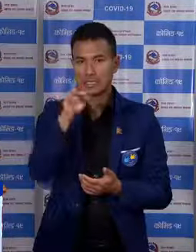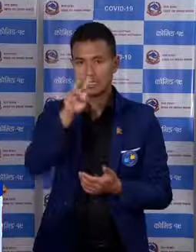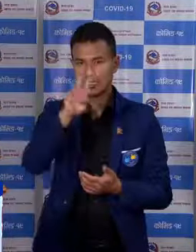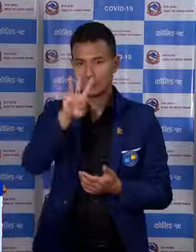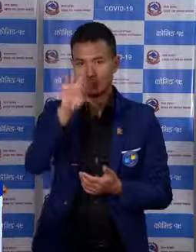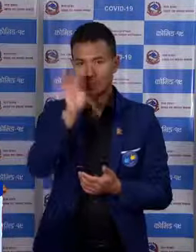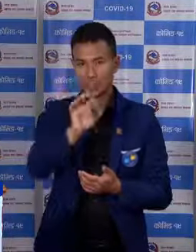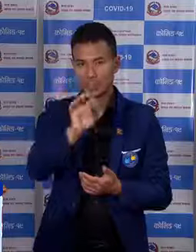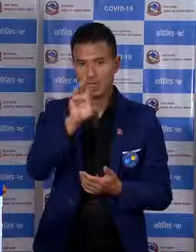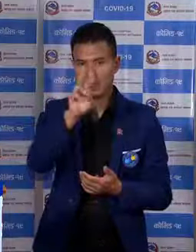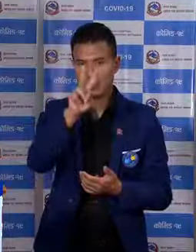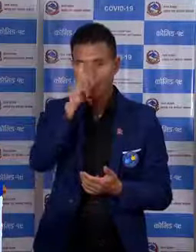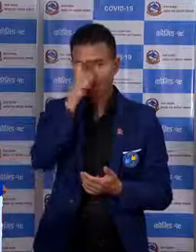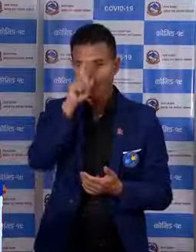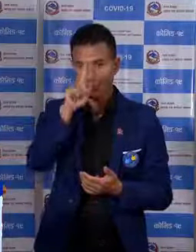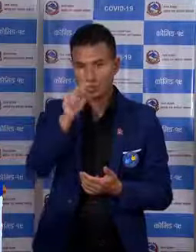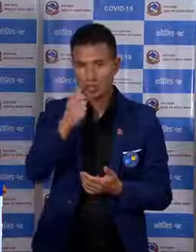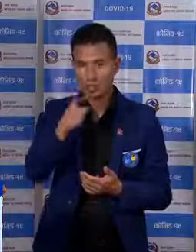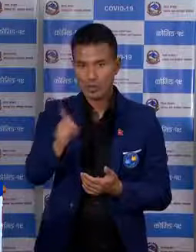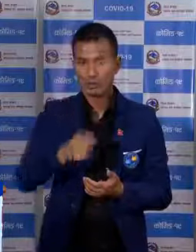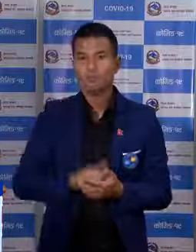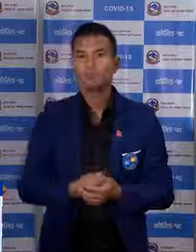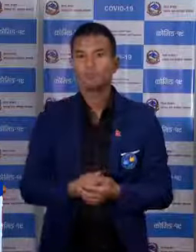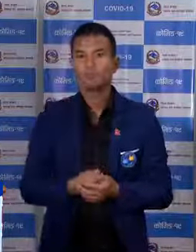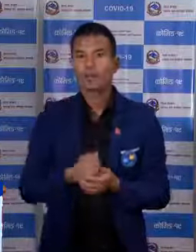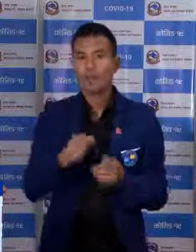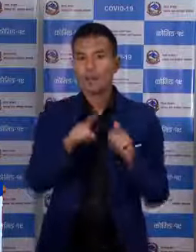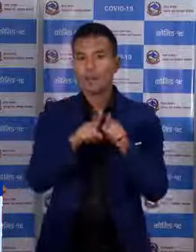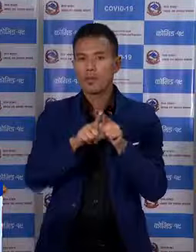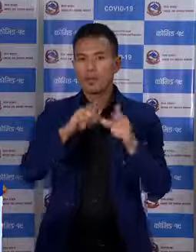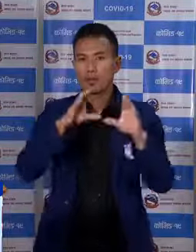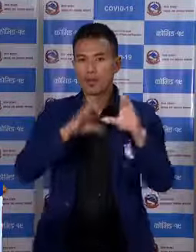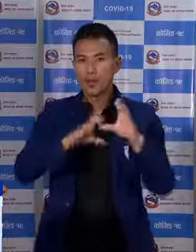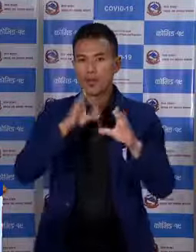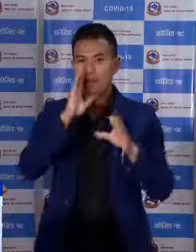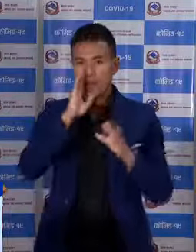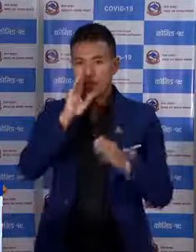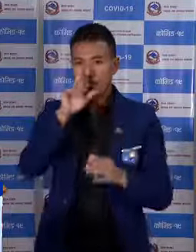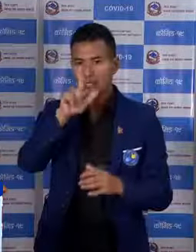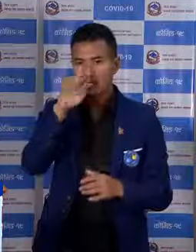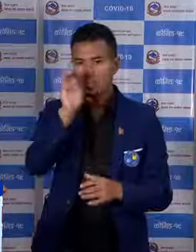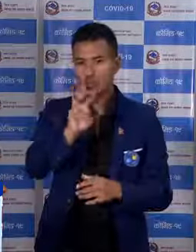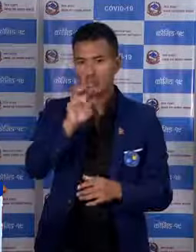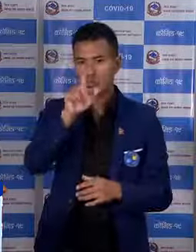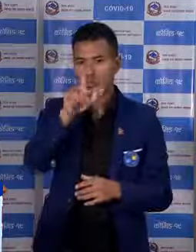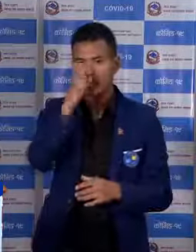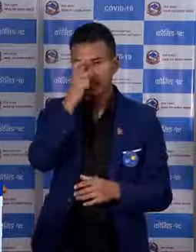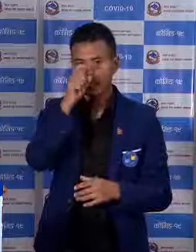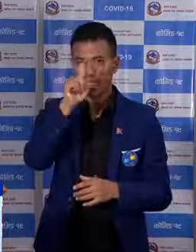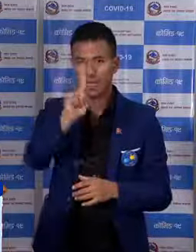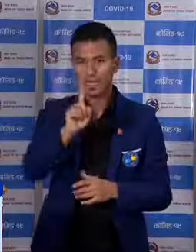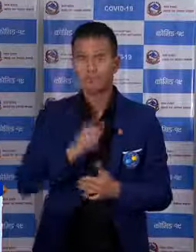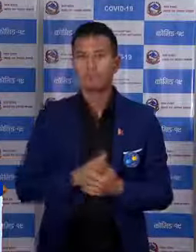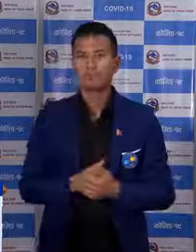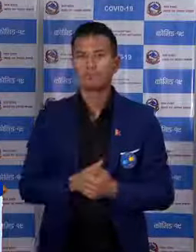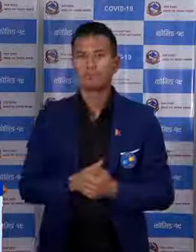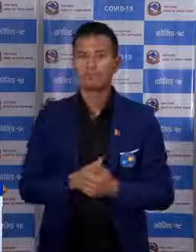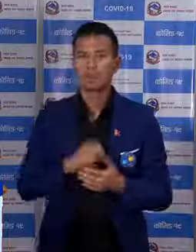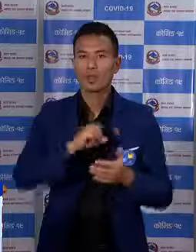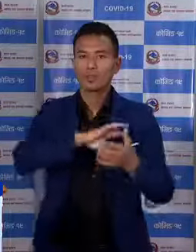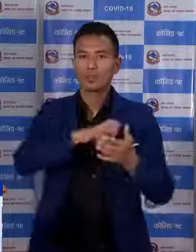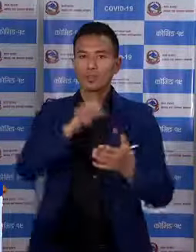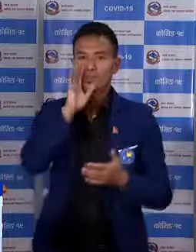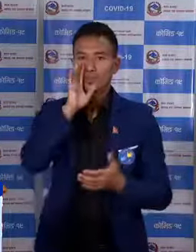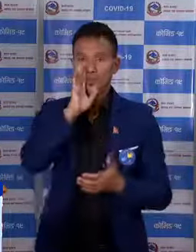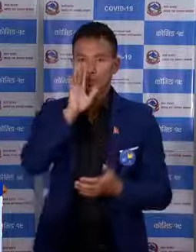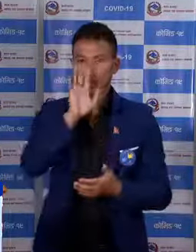24,216 वटा तेसेगरी गंडकी प्रदेश्ट मा 7,701 प्रदेश्ट